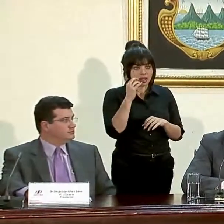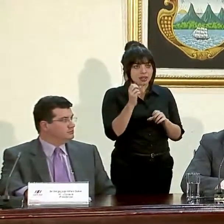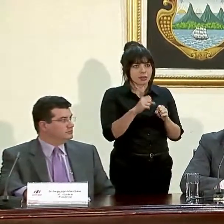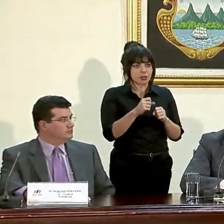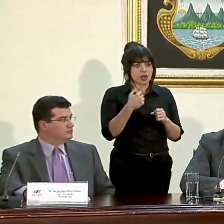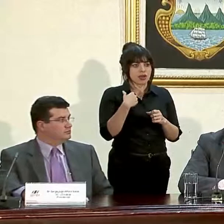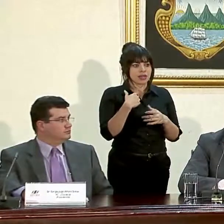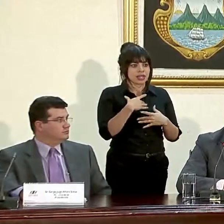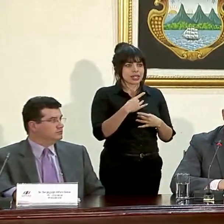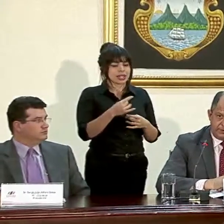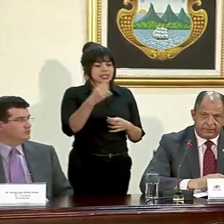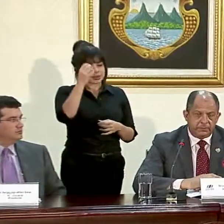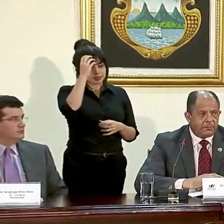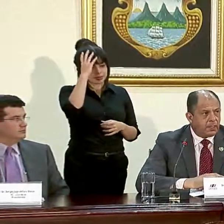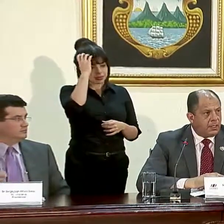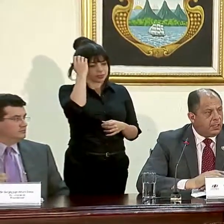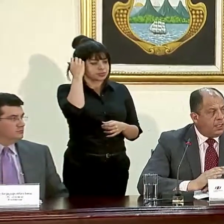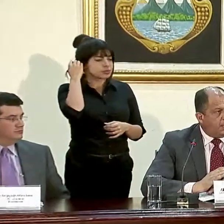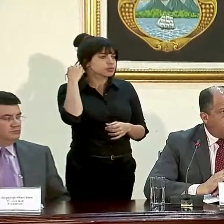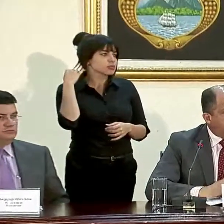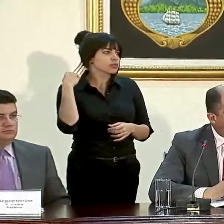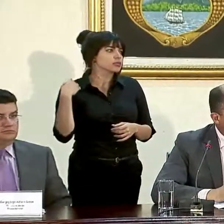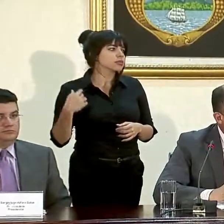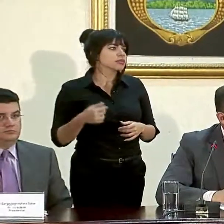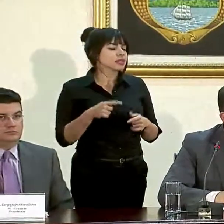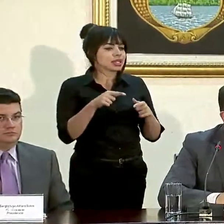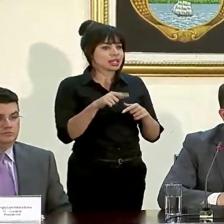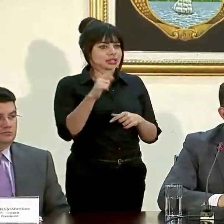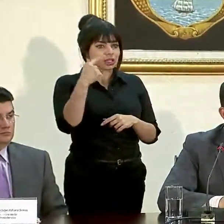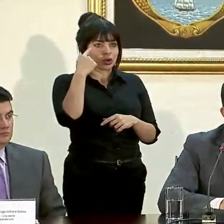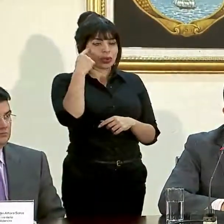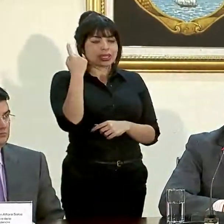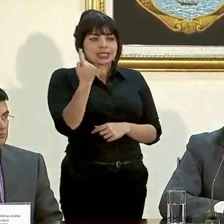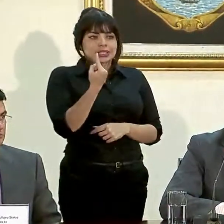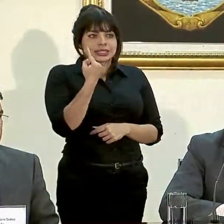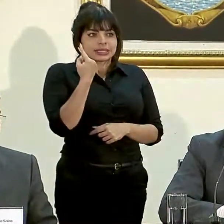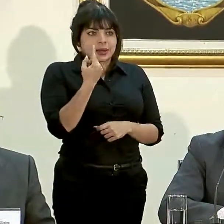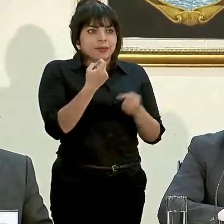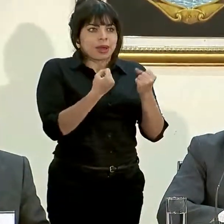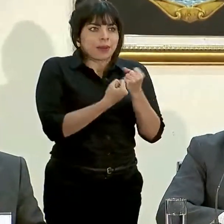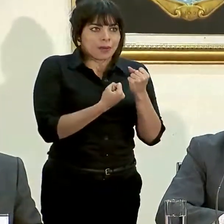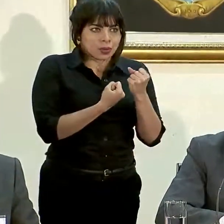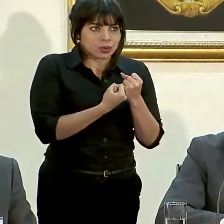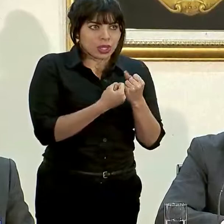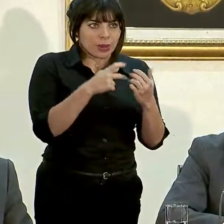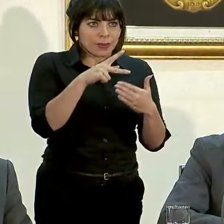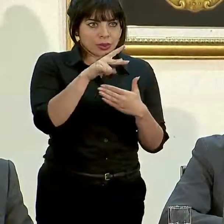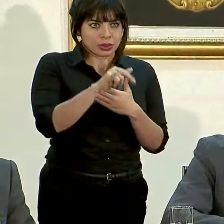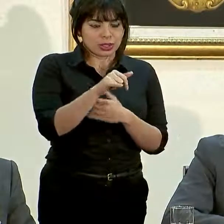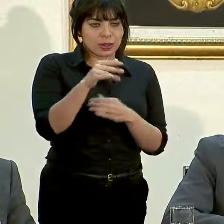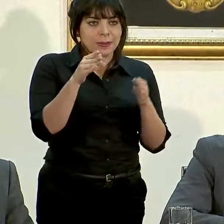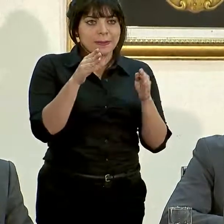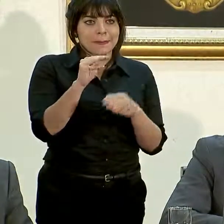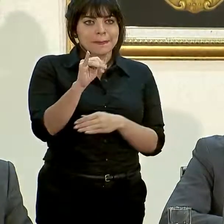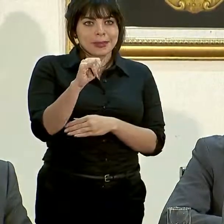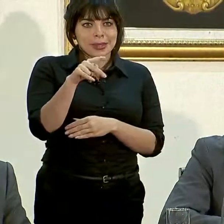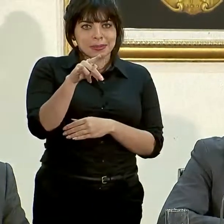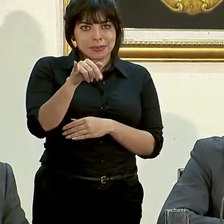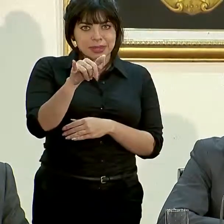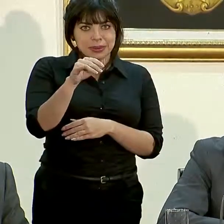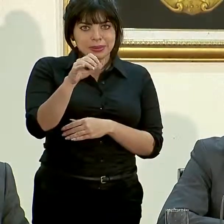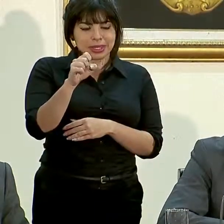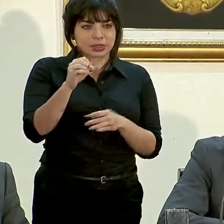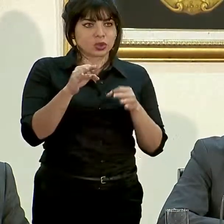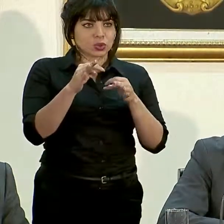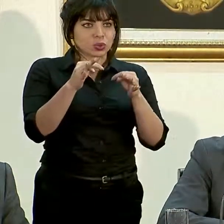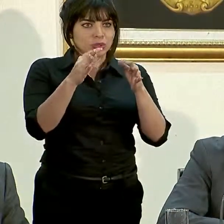haber interés en algunos de ustedes. Esta administración siempre ha apoyado el proyecto de MIPYMES turísticas,